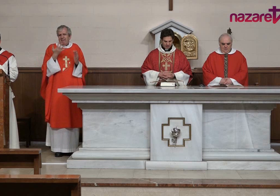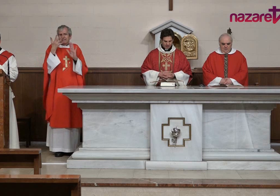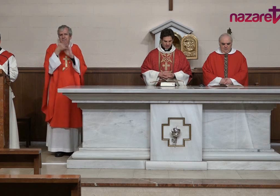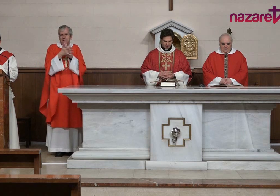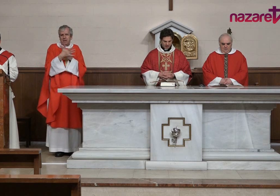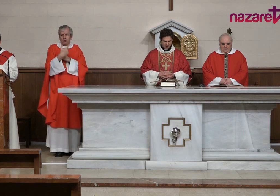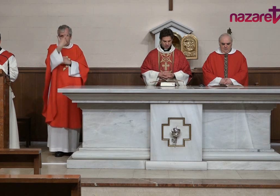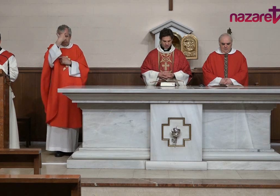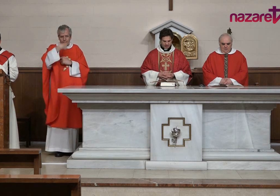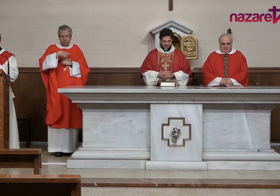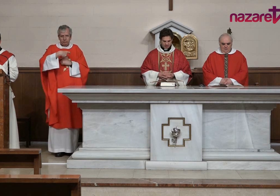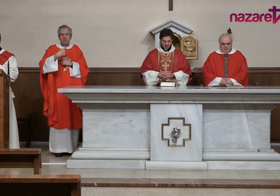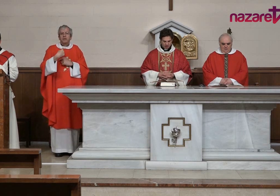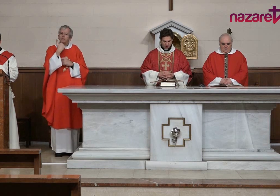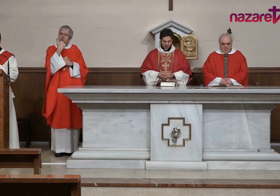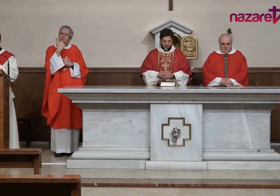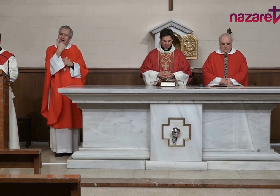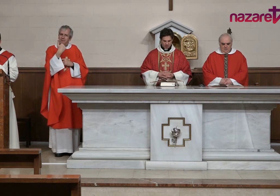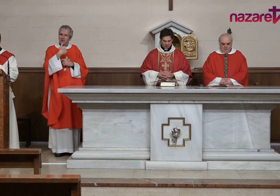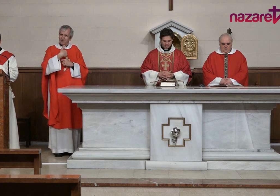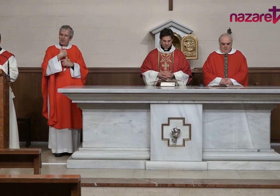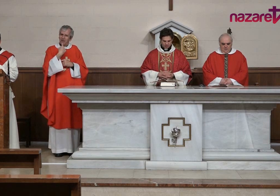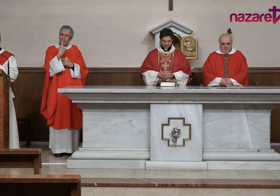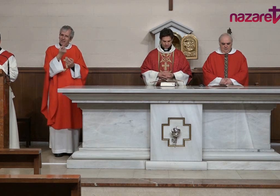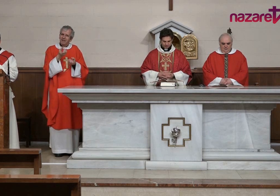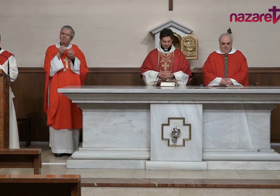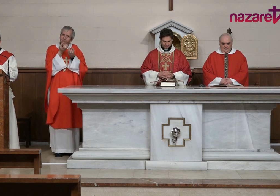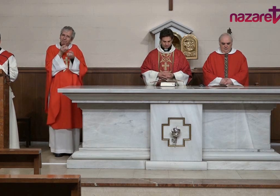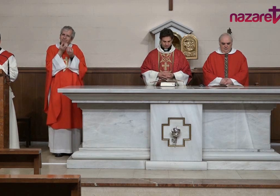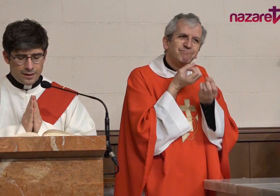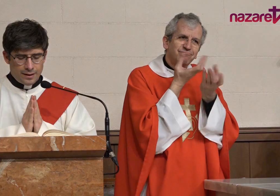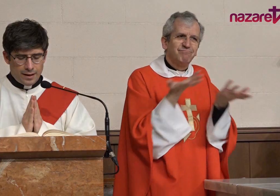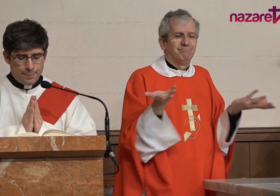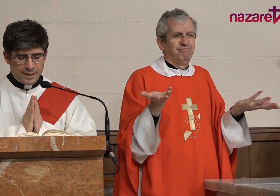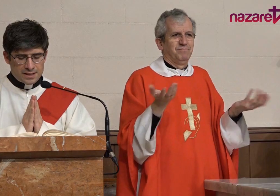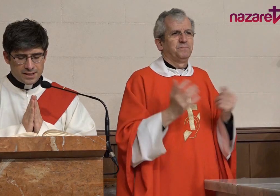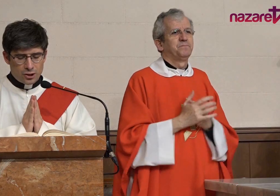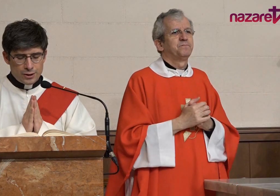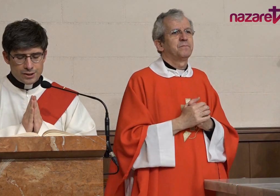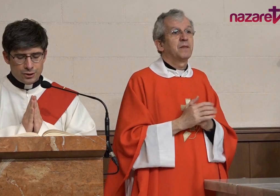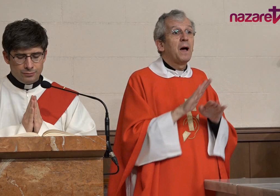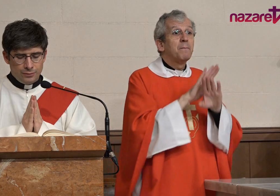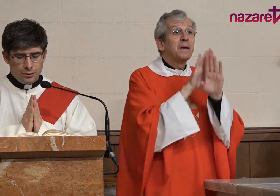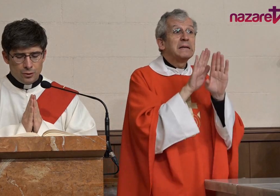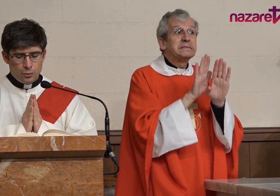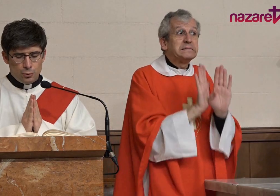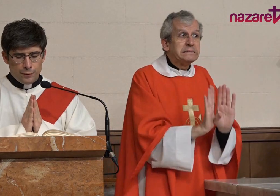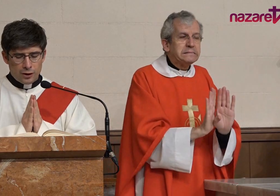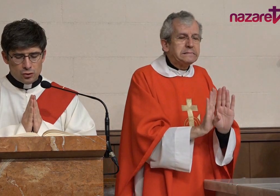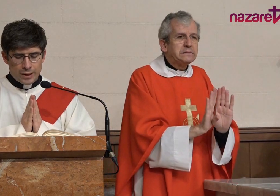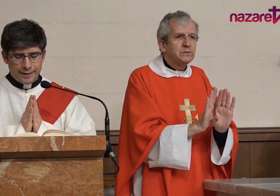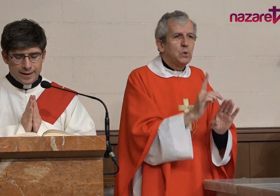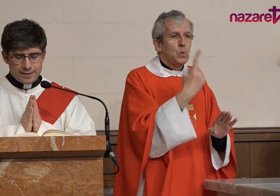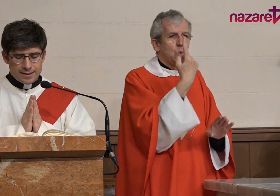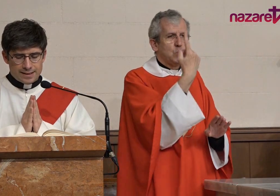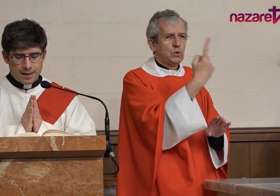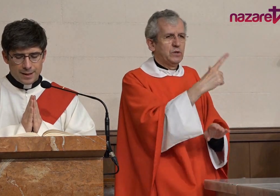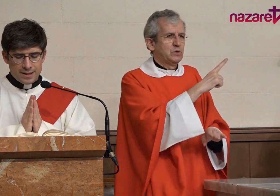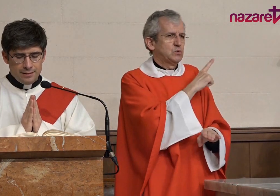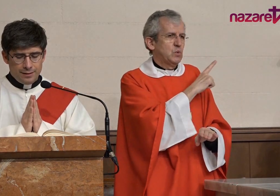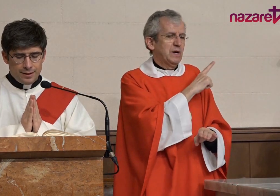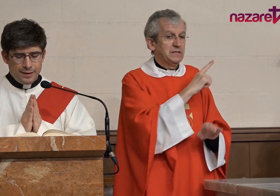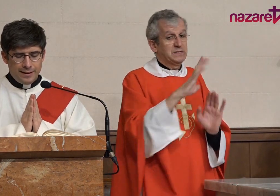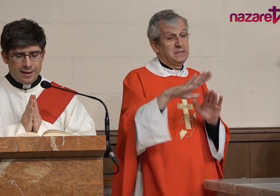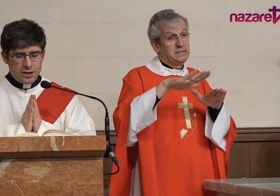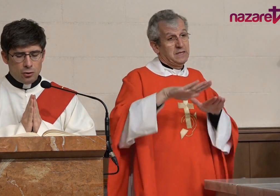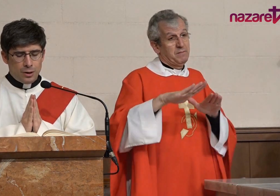hablado. Ellos saben lo que yo he dicho. Apenas dijo esto, uno de los guardias que estaba